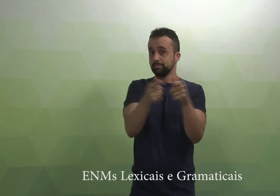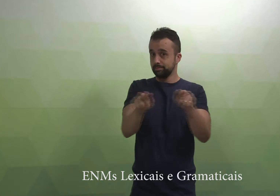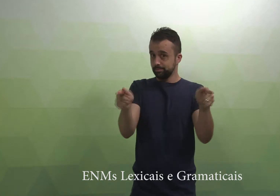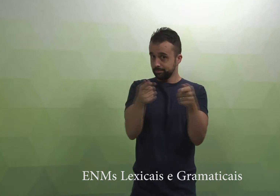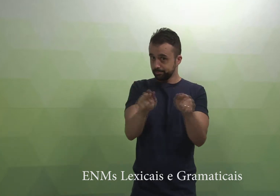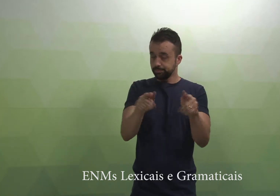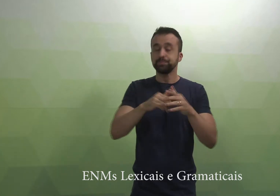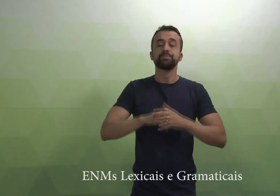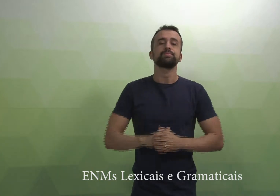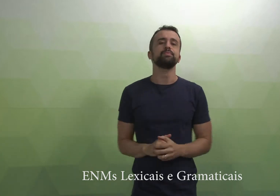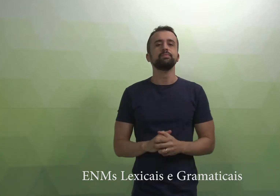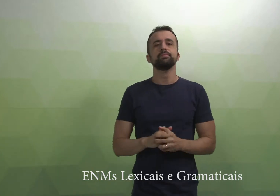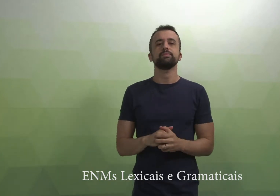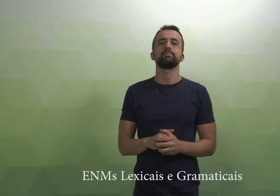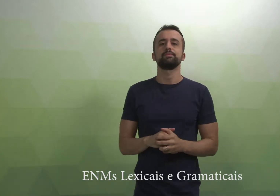as gramaticais.